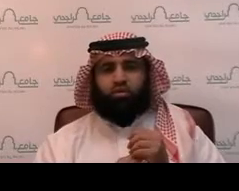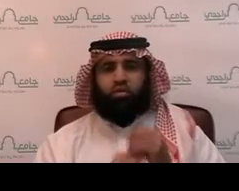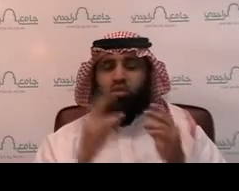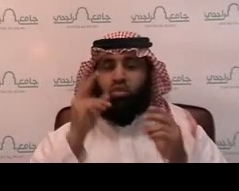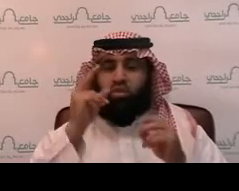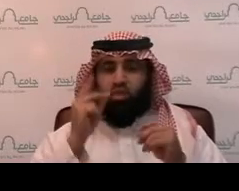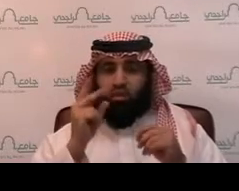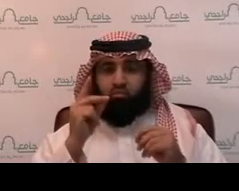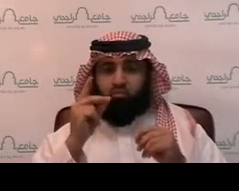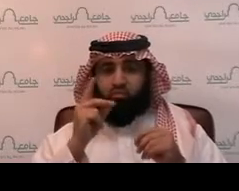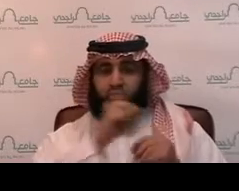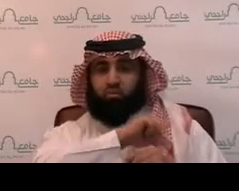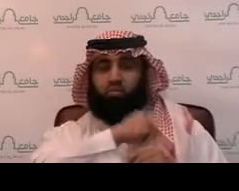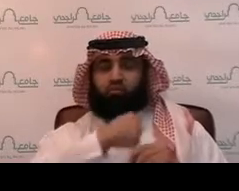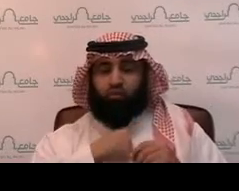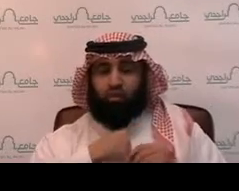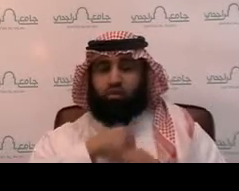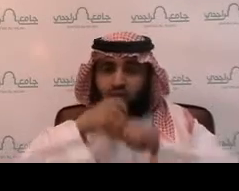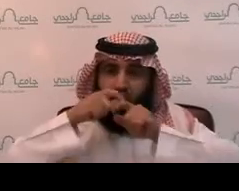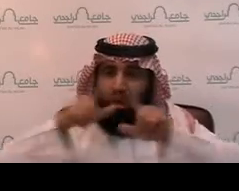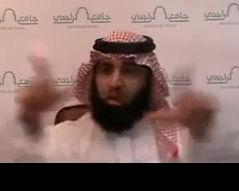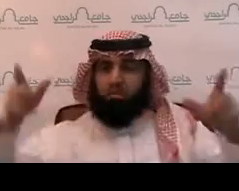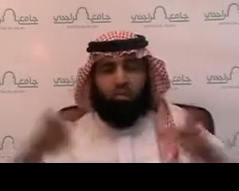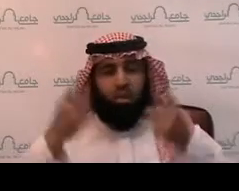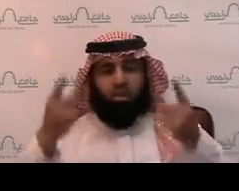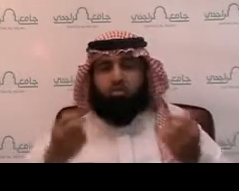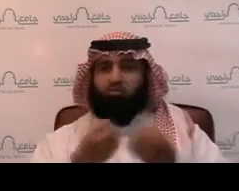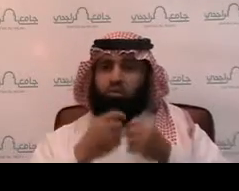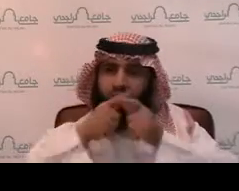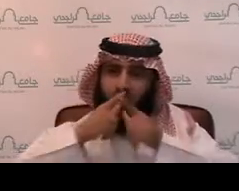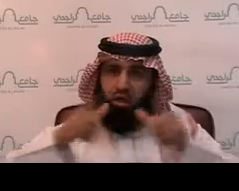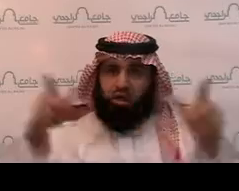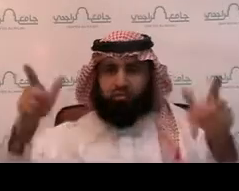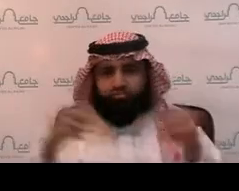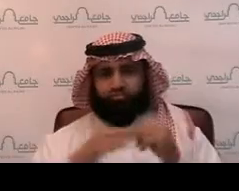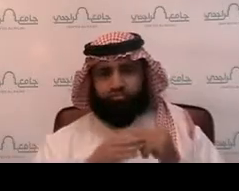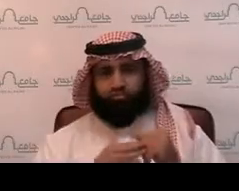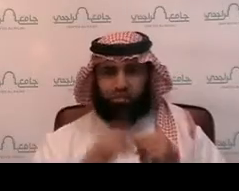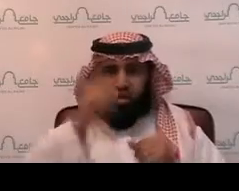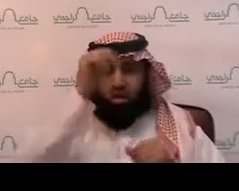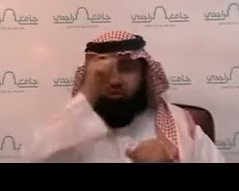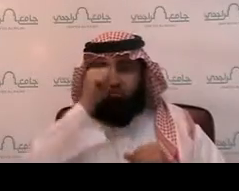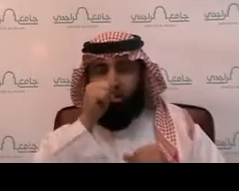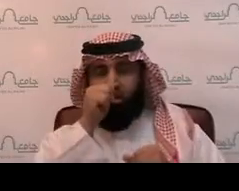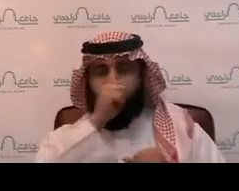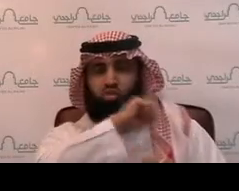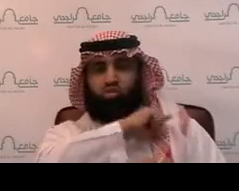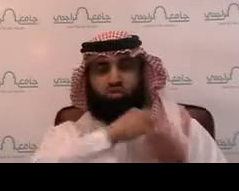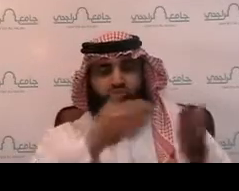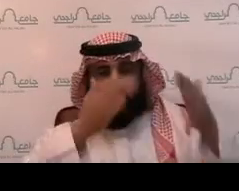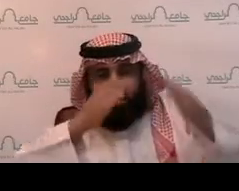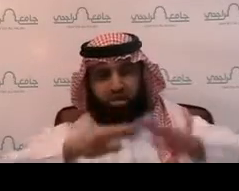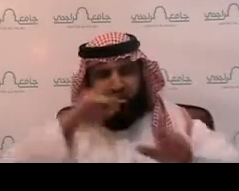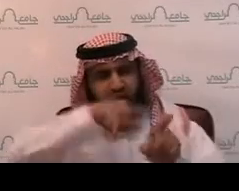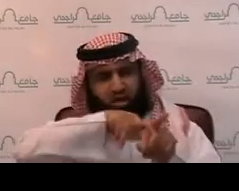من الداني والقاصي. قال جل وعلا: فأهلكناهم بذنوبهم. وقال